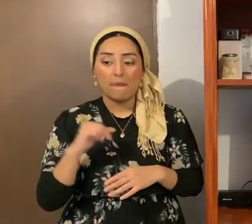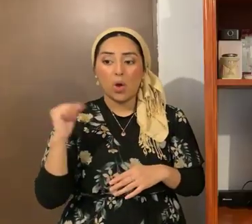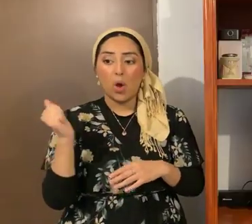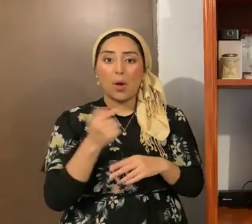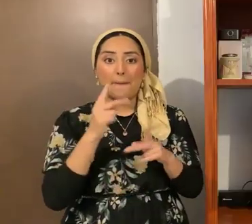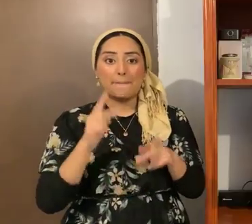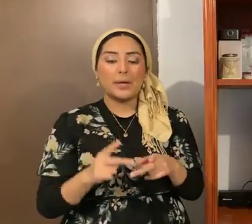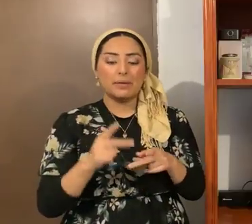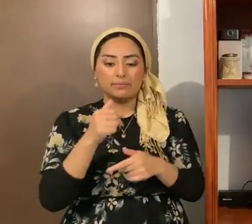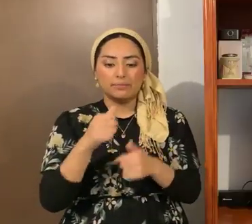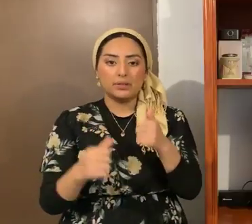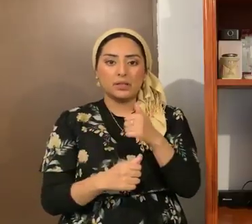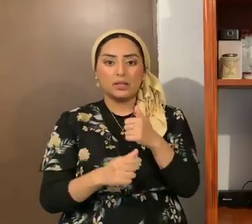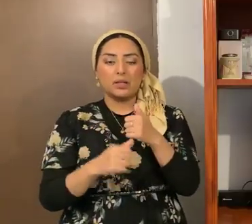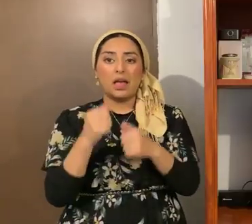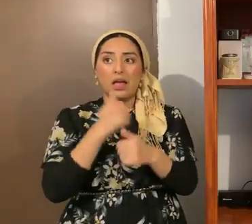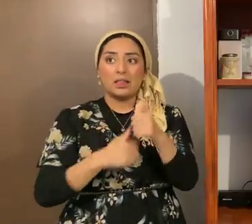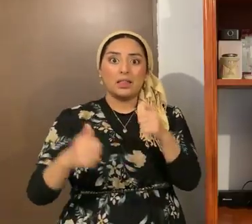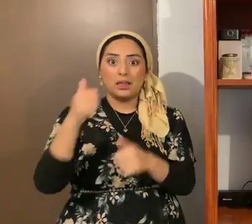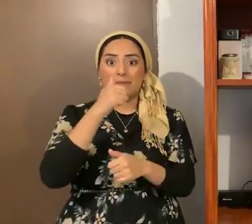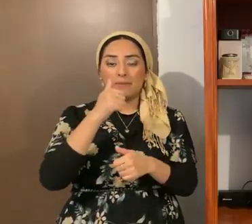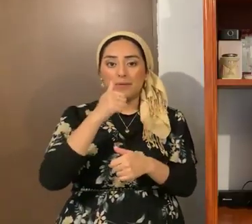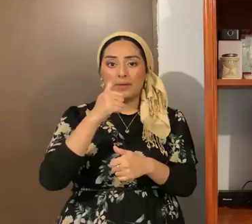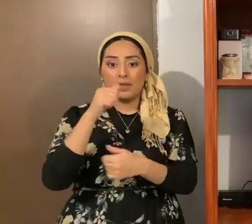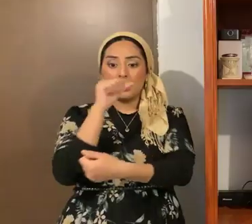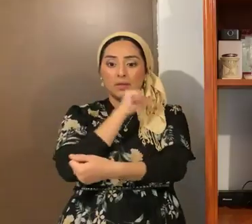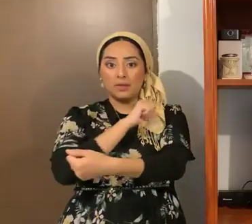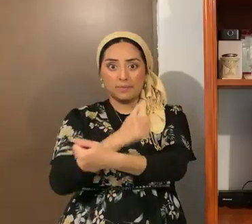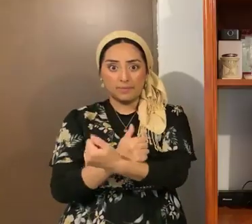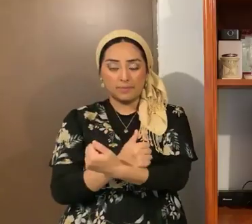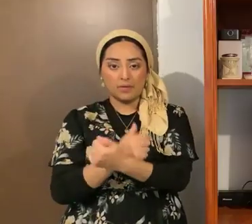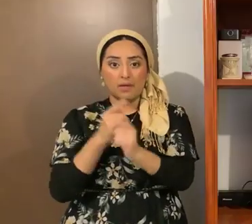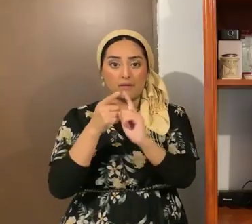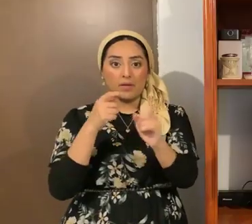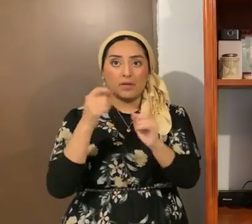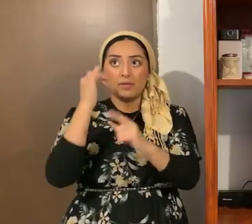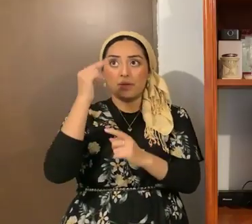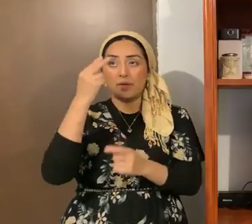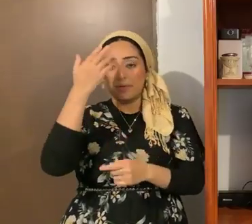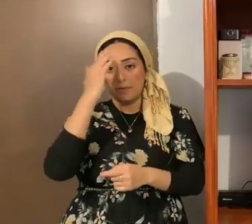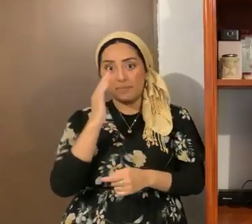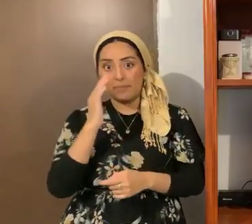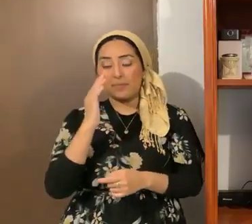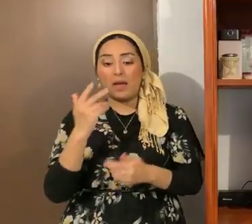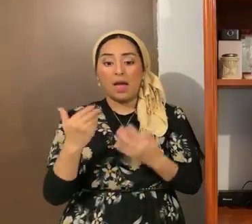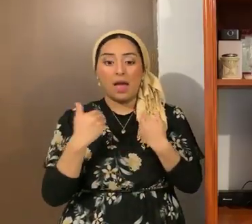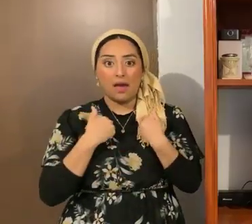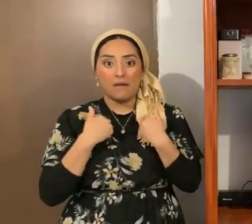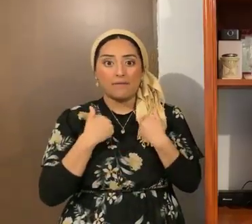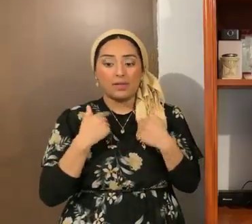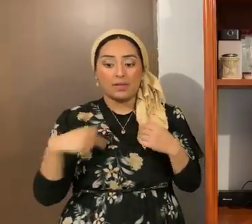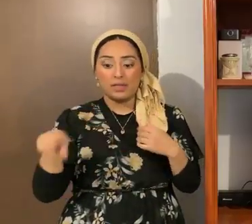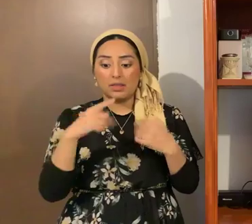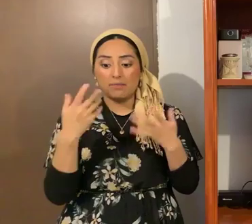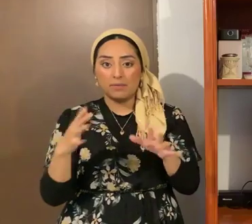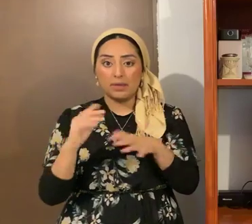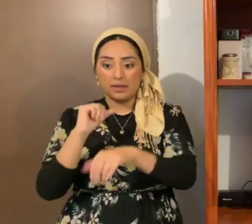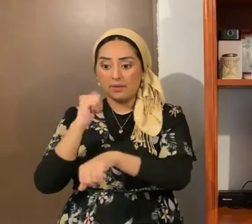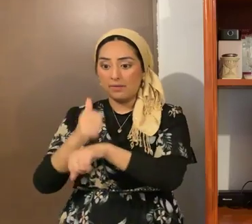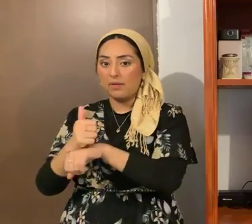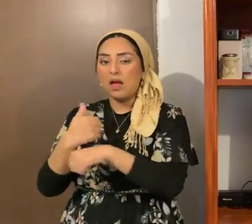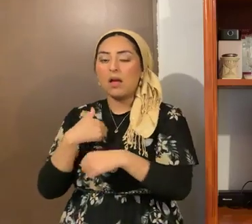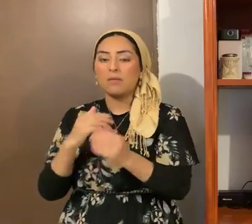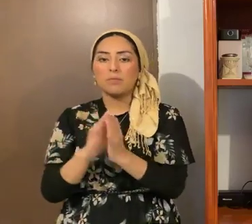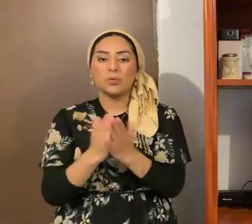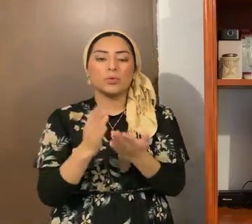toda persona a las autoridades superiores, porque no hay autoridad sino de parte de Elohim, y las que hay por Elohim han sido establecidas. Eso está en el libro